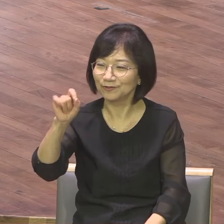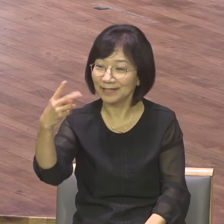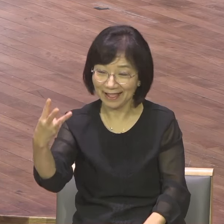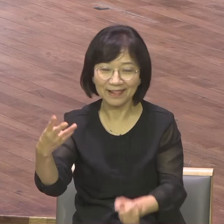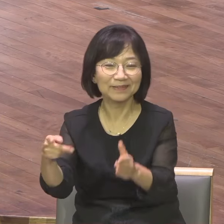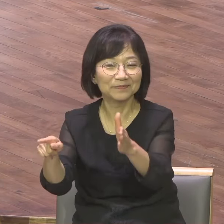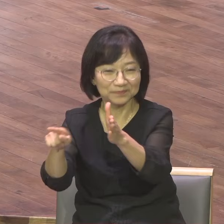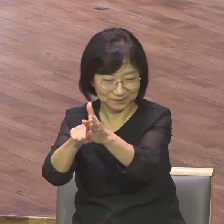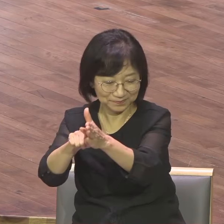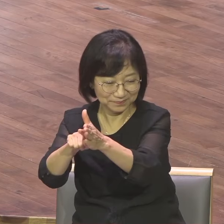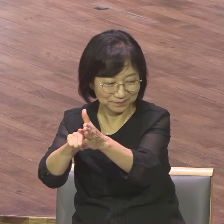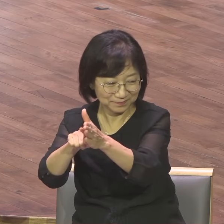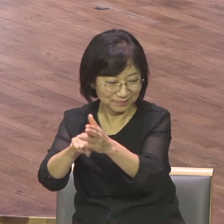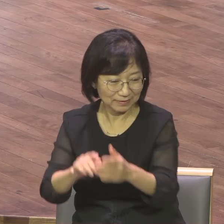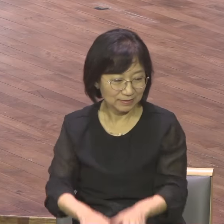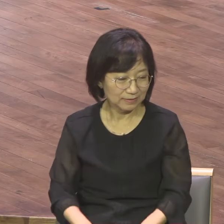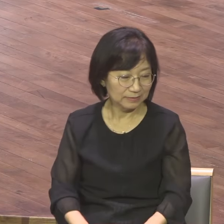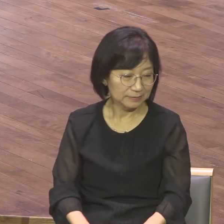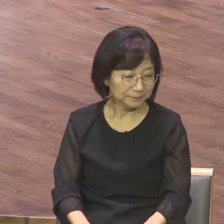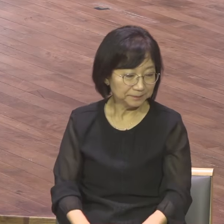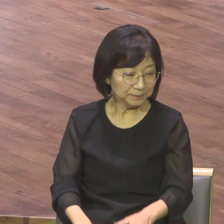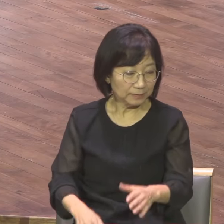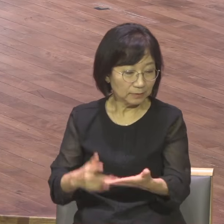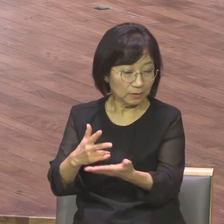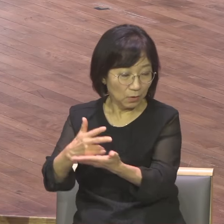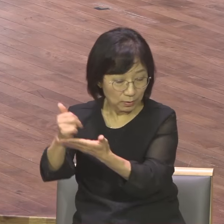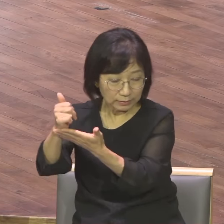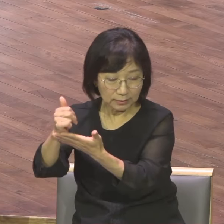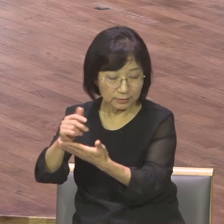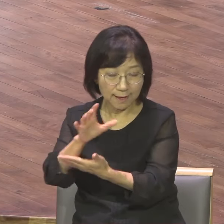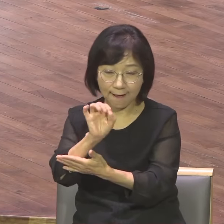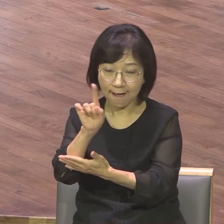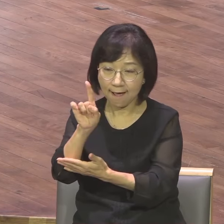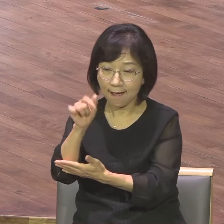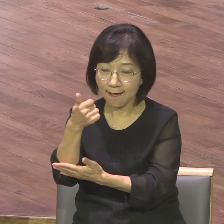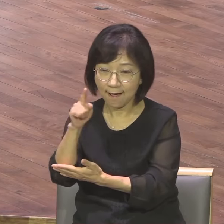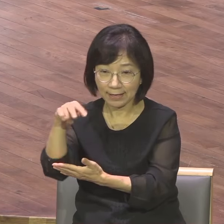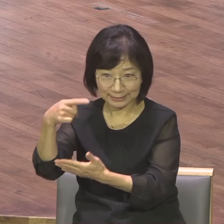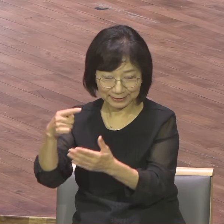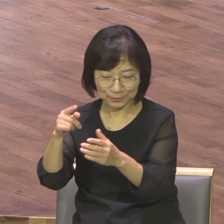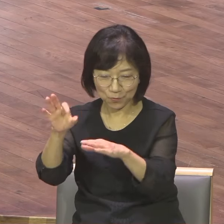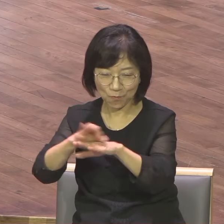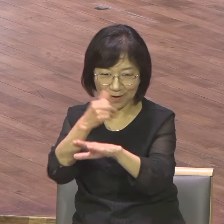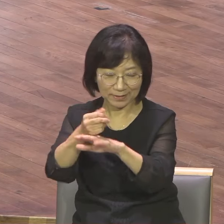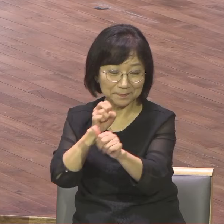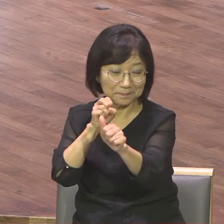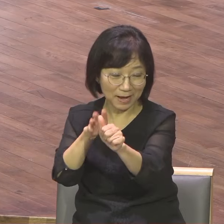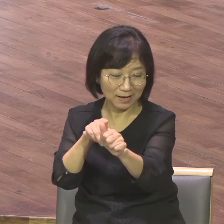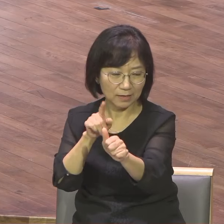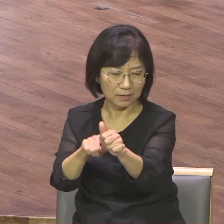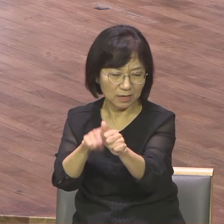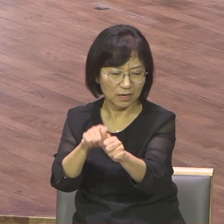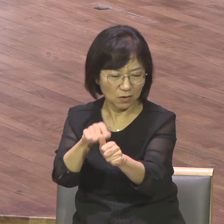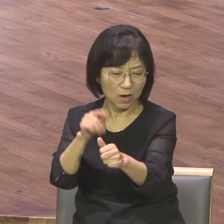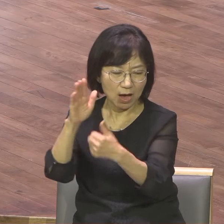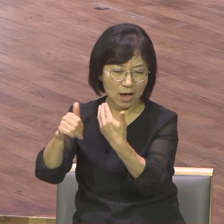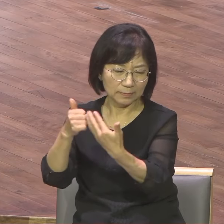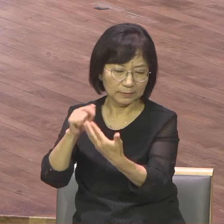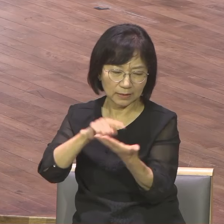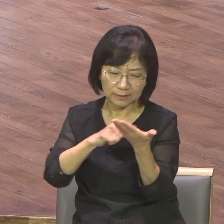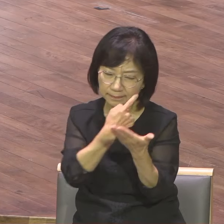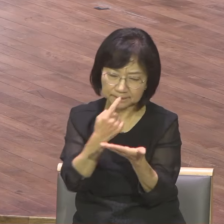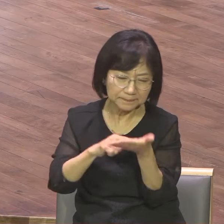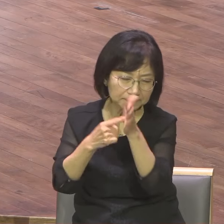여호와께서 또 아스에게 말씀하여 이르시되 너는 너 하나님 여호와께 한 징조를 구하되